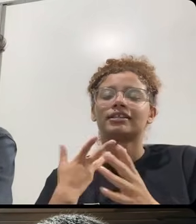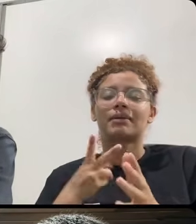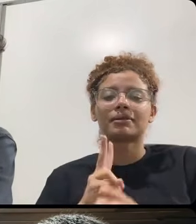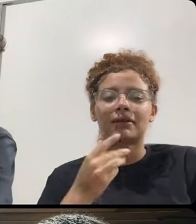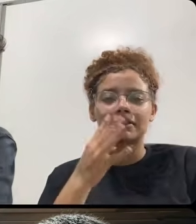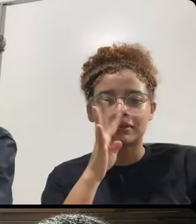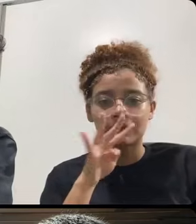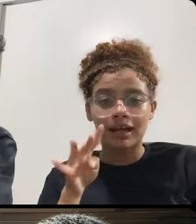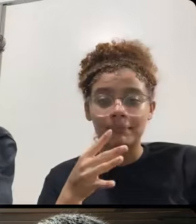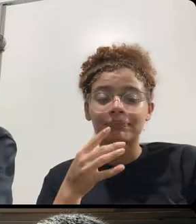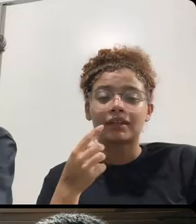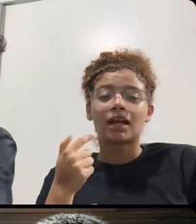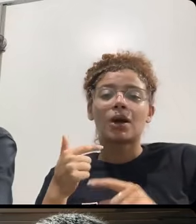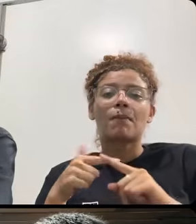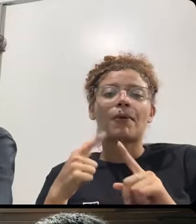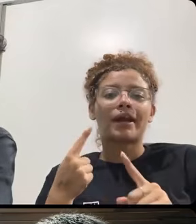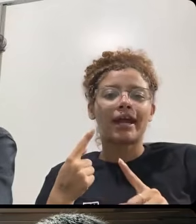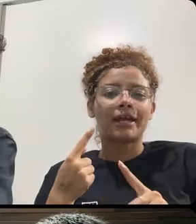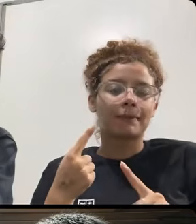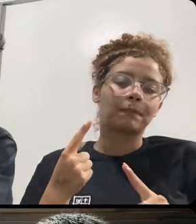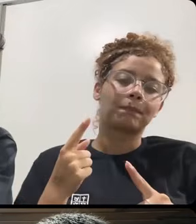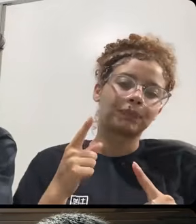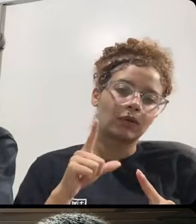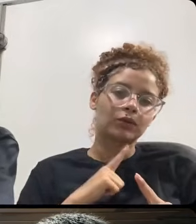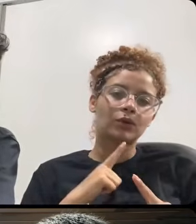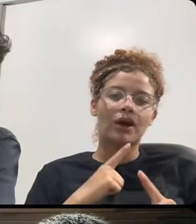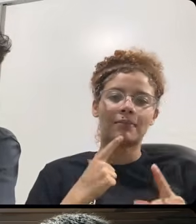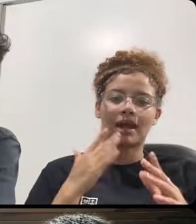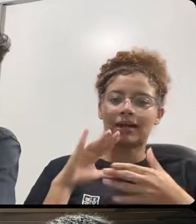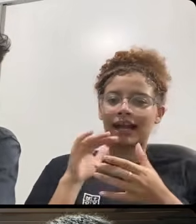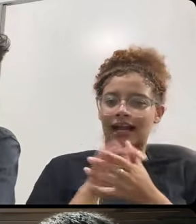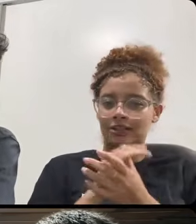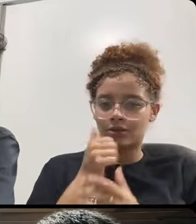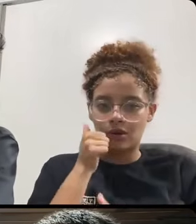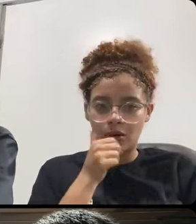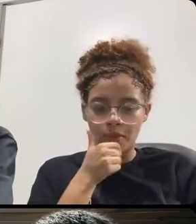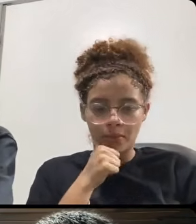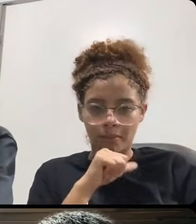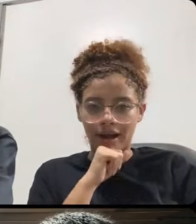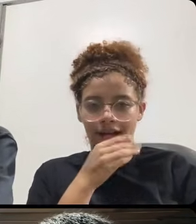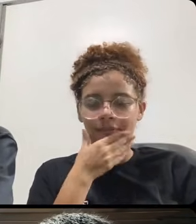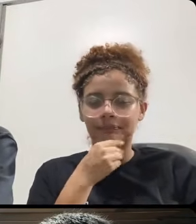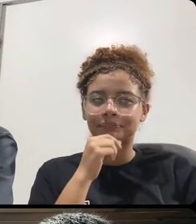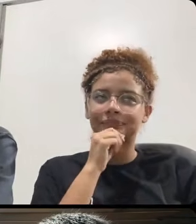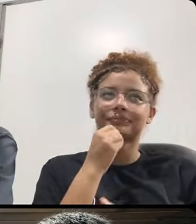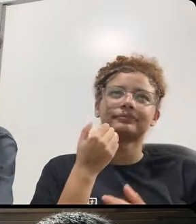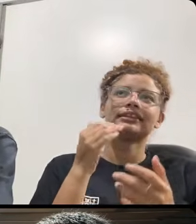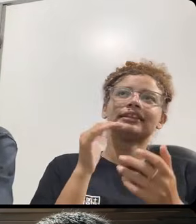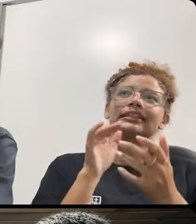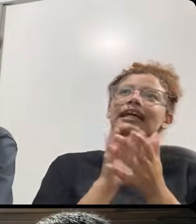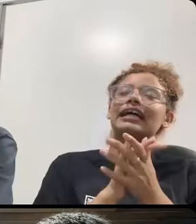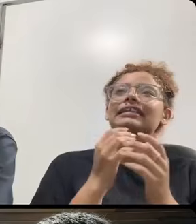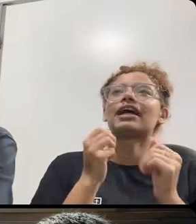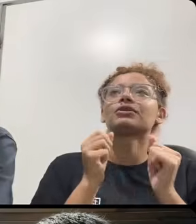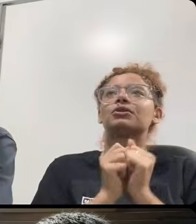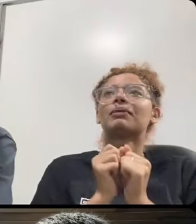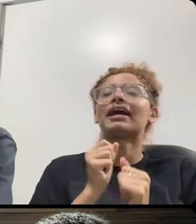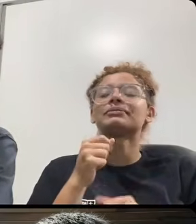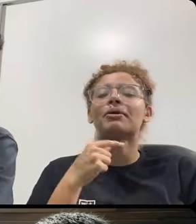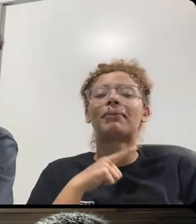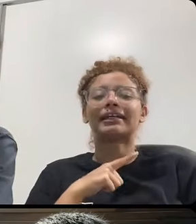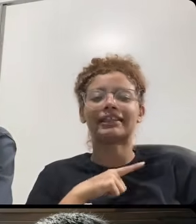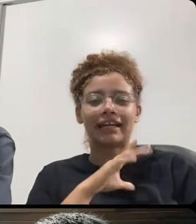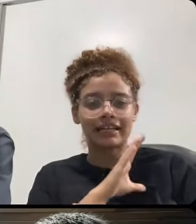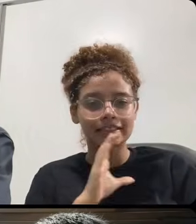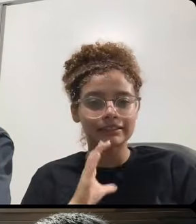Enfim, sempre na quadrangular. Porém, quando a minha mãe casou com meu pai, eles casaram e tudo